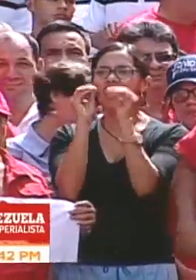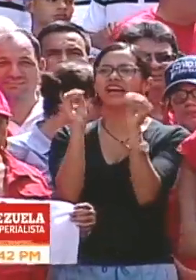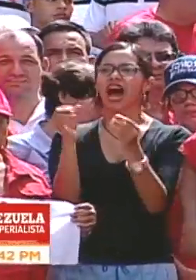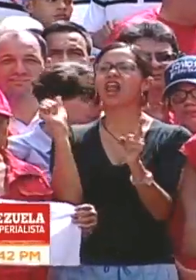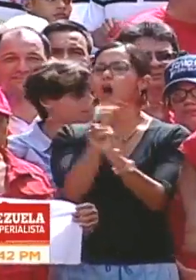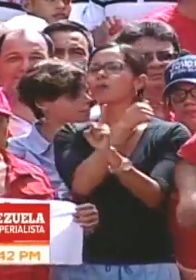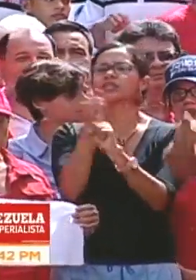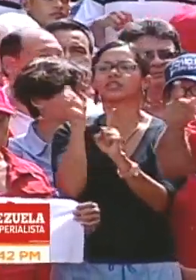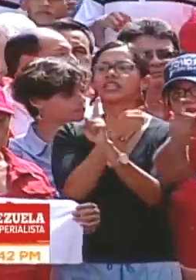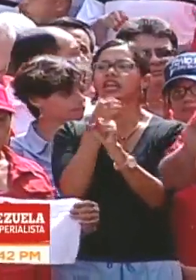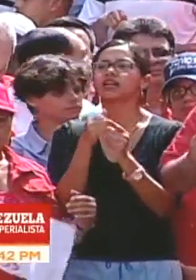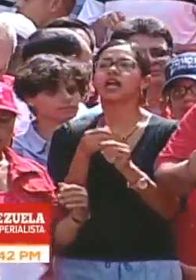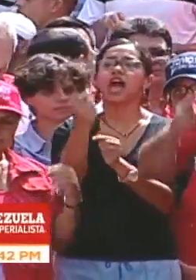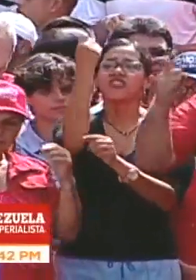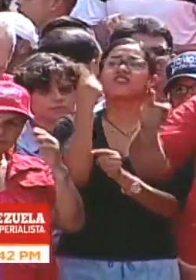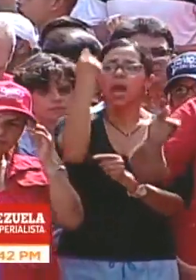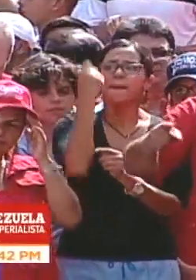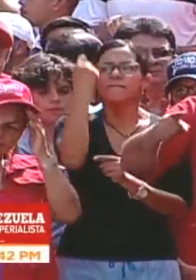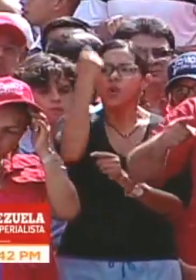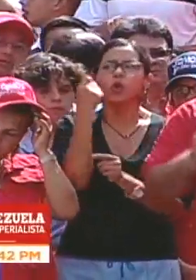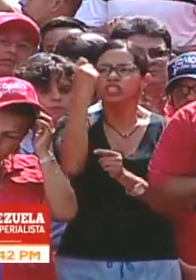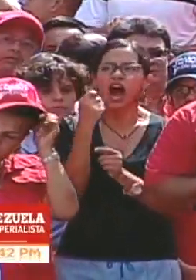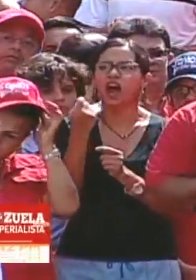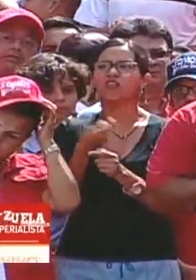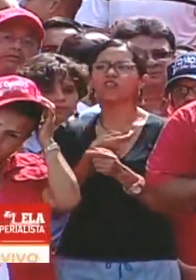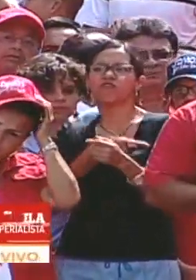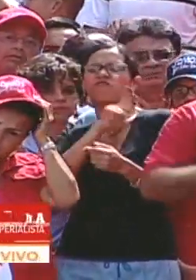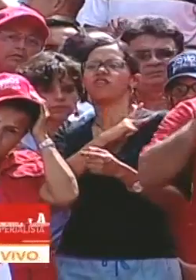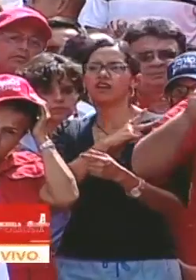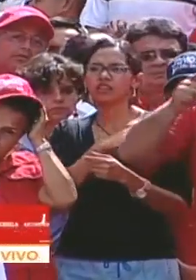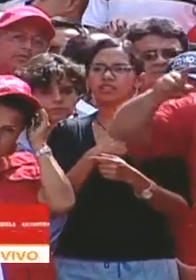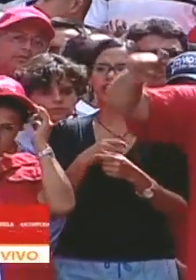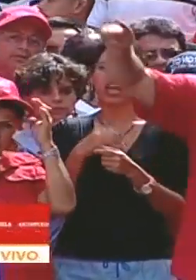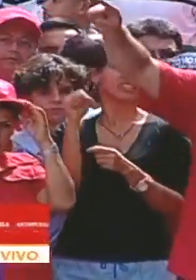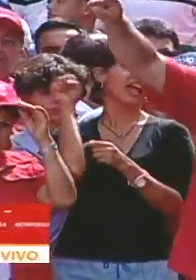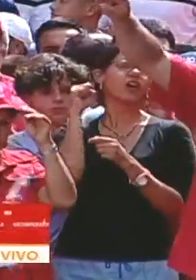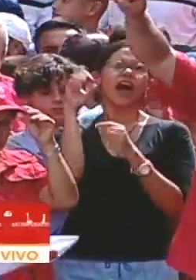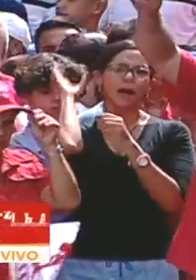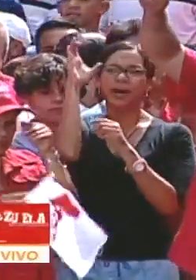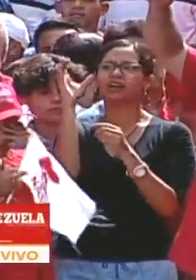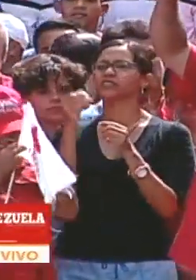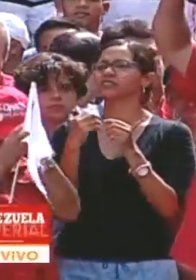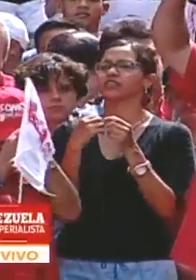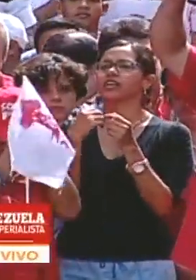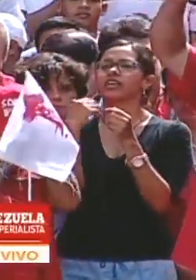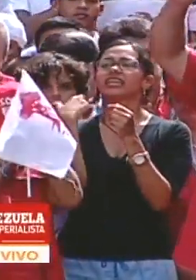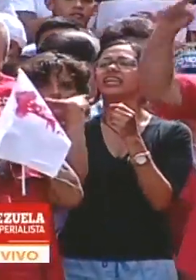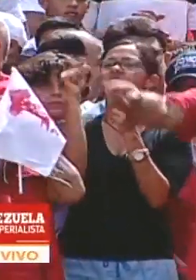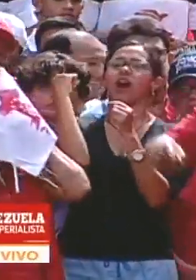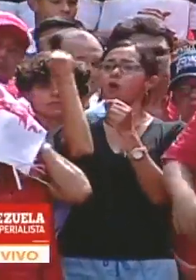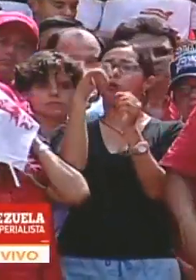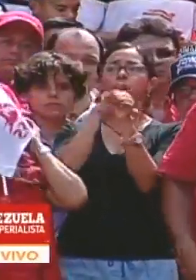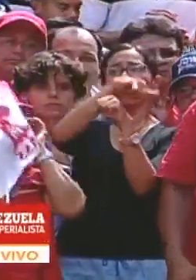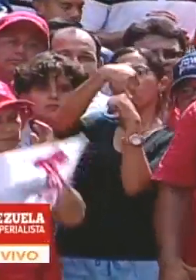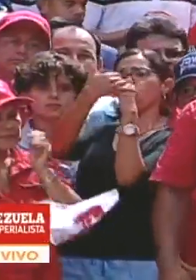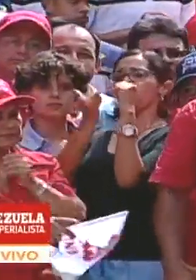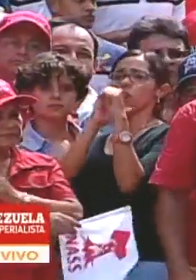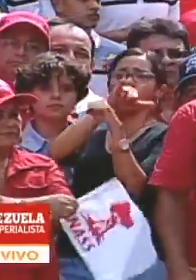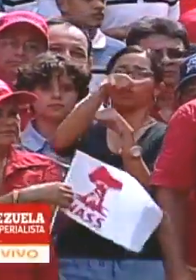violencia, diputados, vendepatria, traidores a la patria que se van a darle la vuelta al